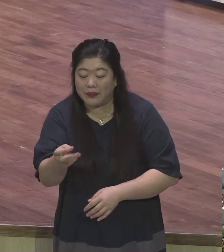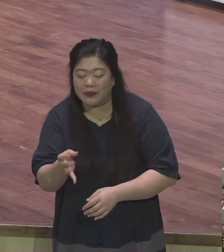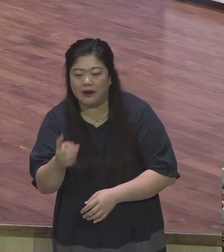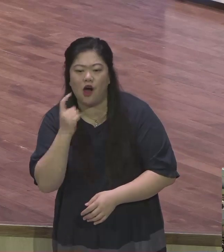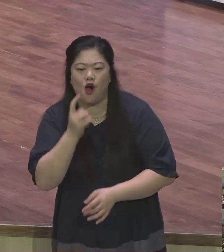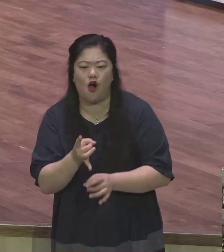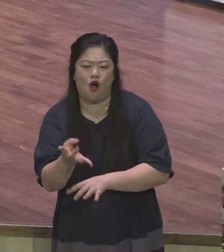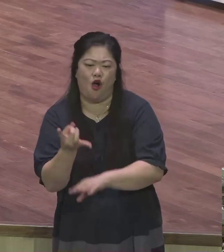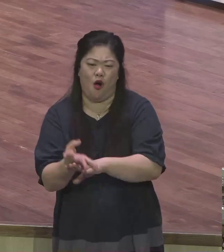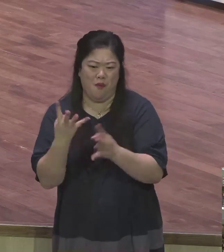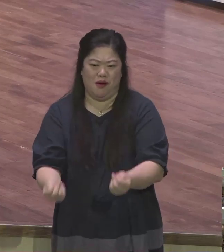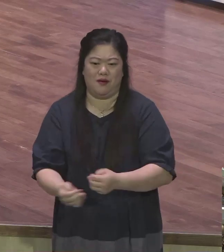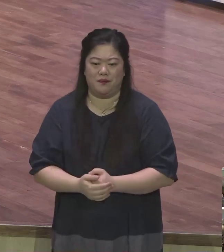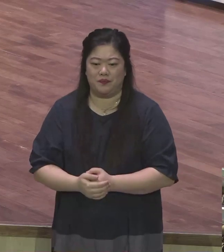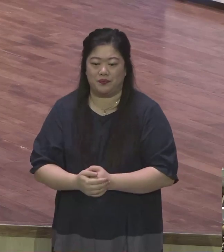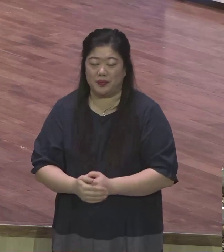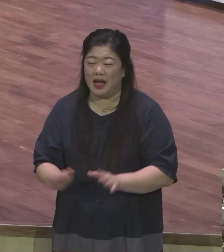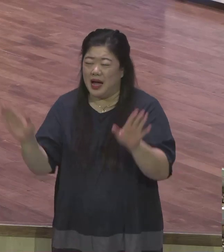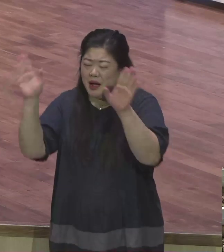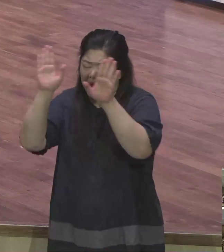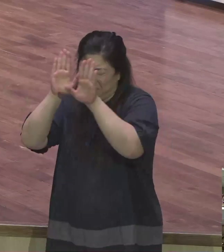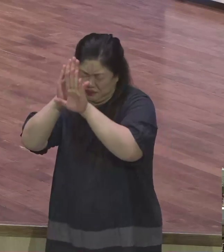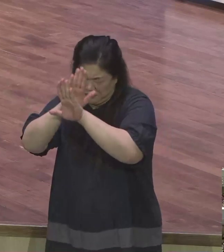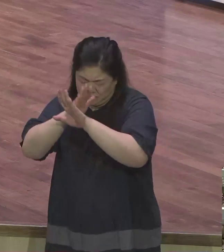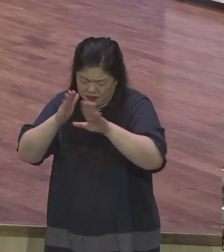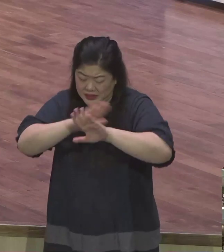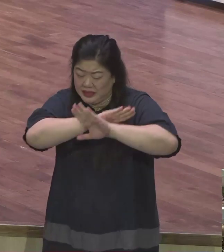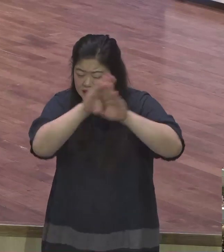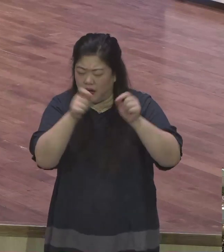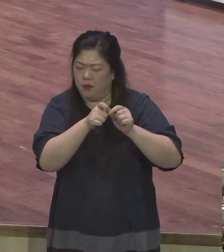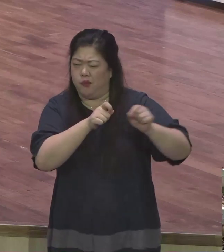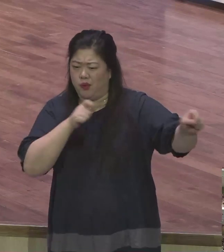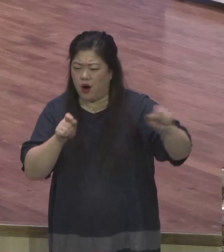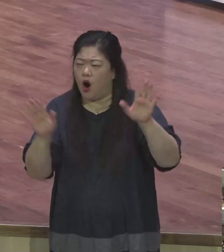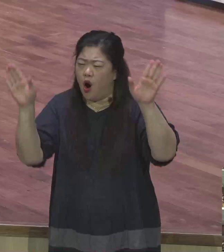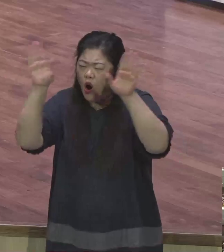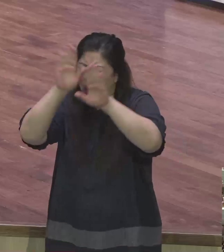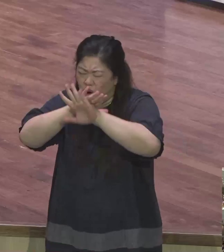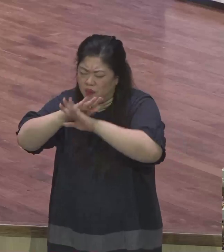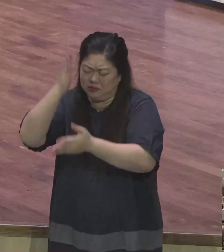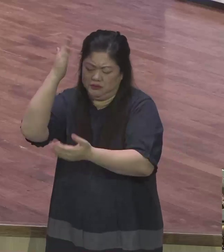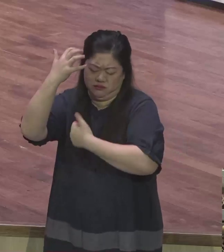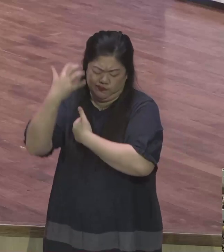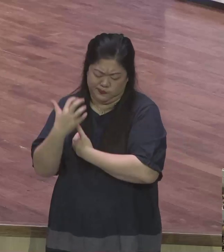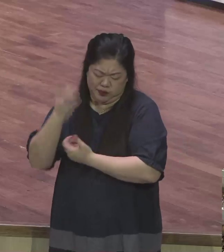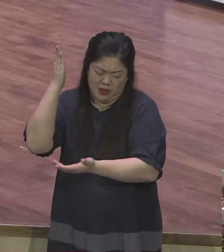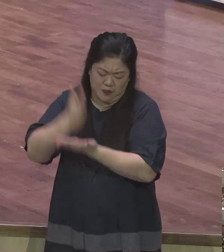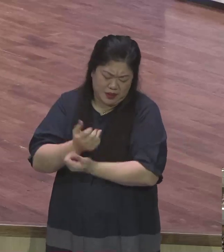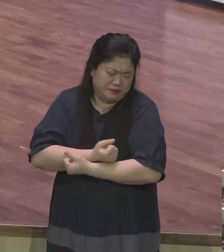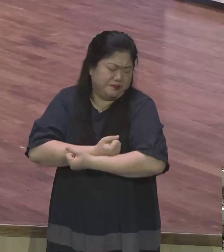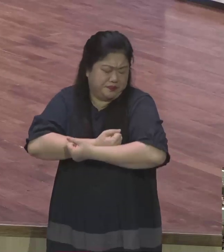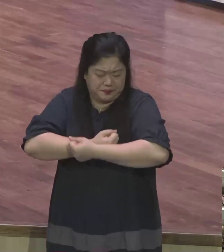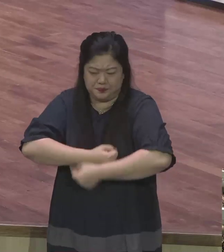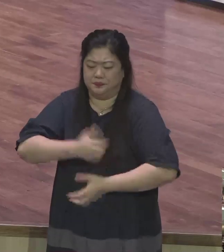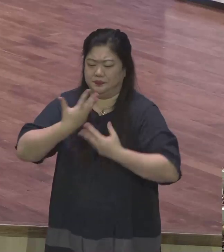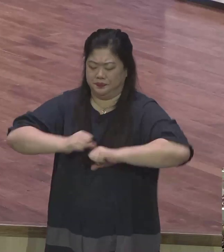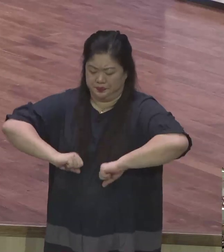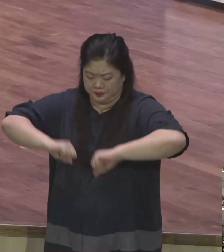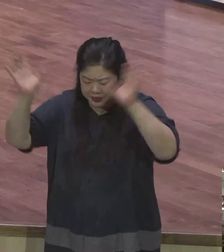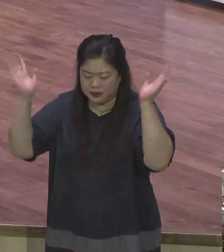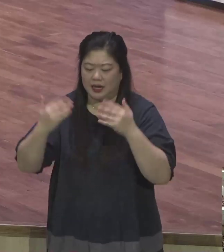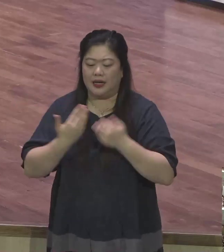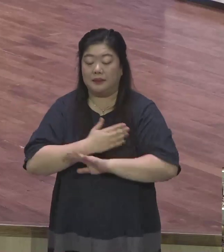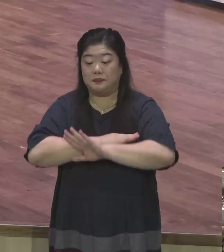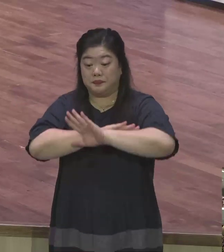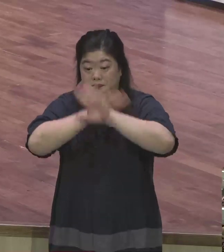밤이 깊고 낮이 가까웠으니 그러므로 우리가 어두움에 이를 벗고 빛의 갑옷을 입자 낮에와 같이 단정히